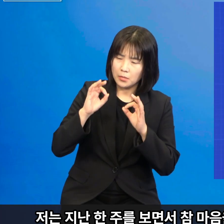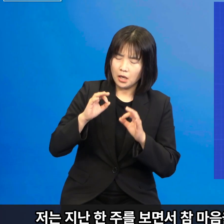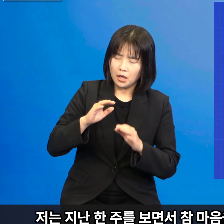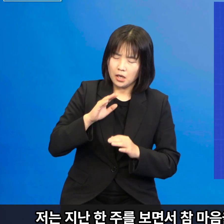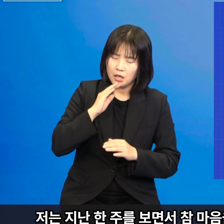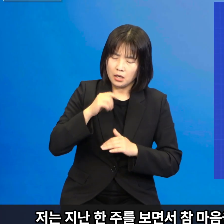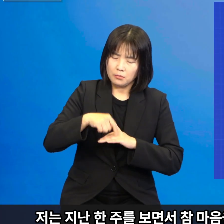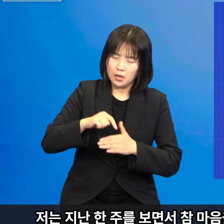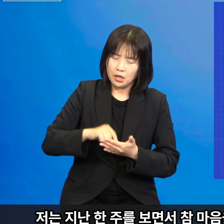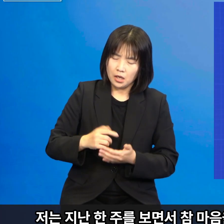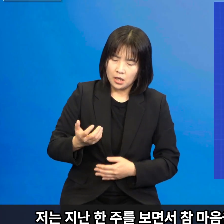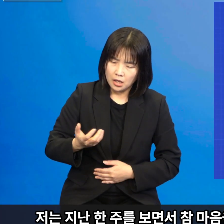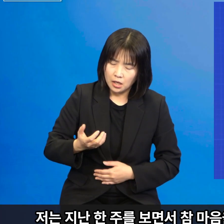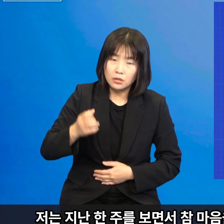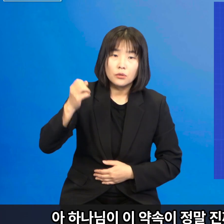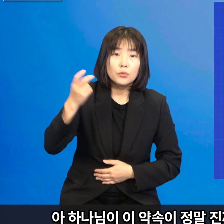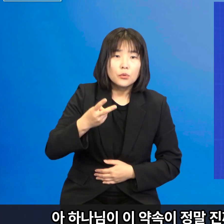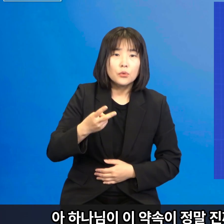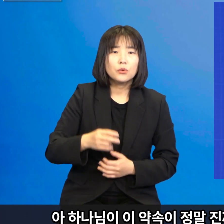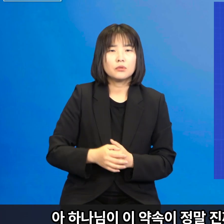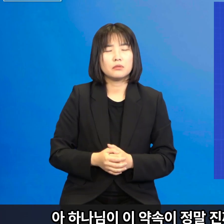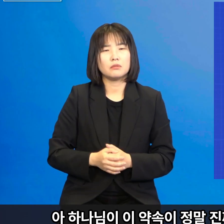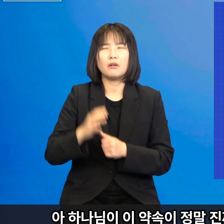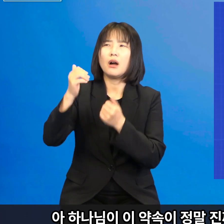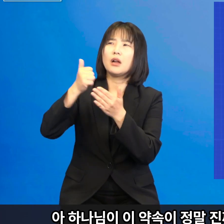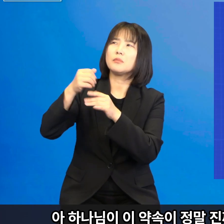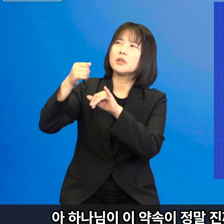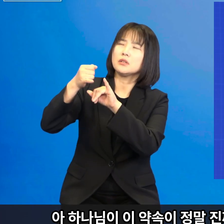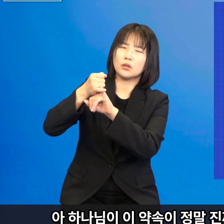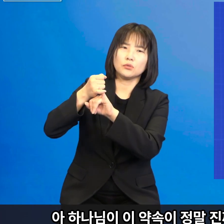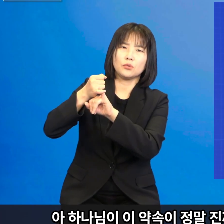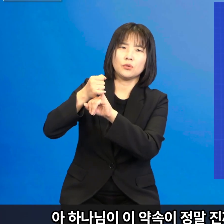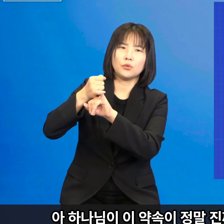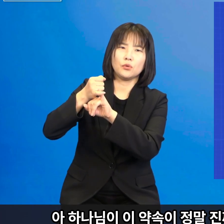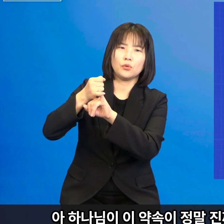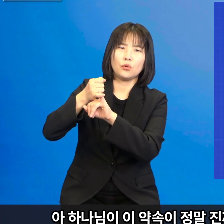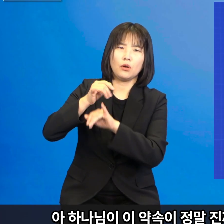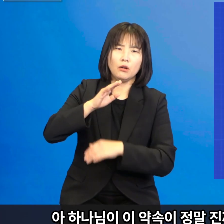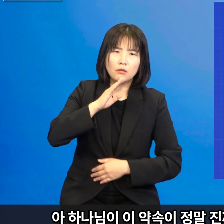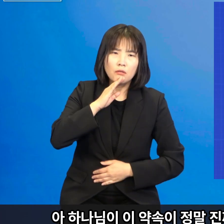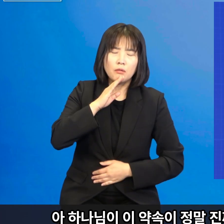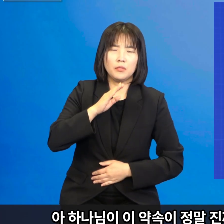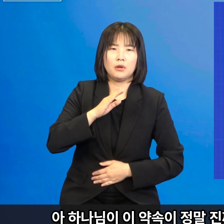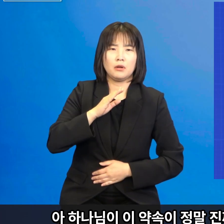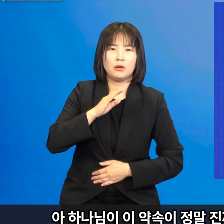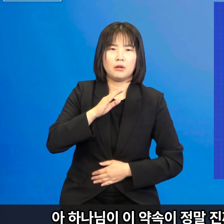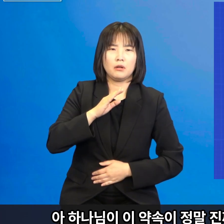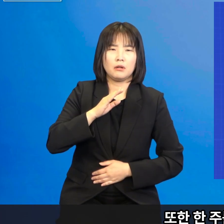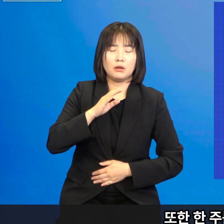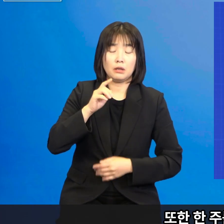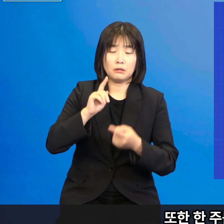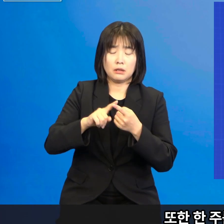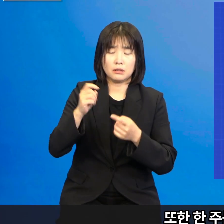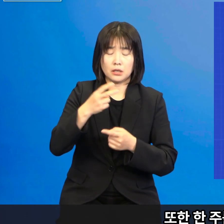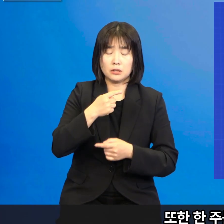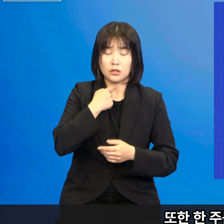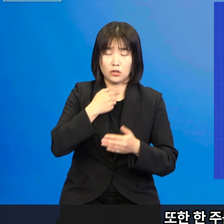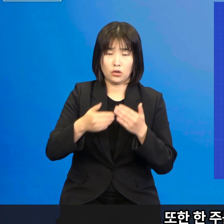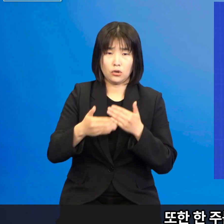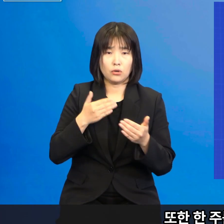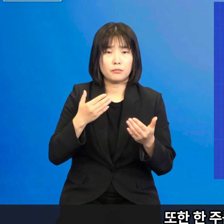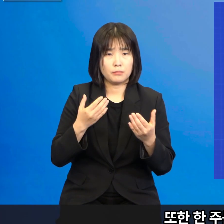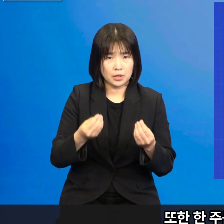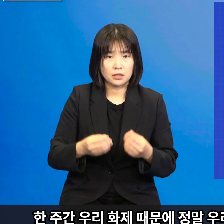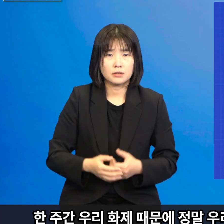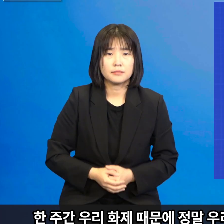한 주를 보내면서도 동시에 하나님의 이 약속이 정말 진짜라는 것을 다시 한번 경험하는 또한 한 주를